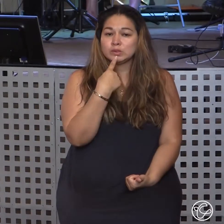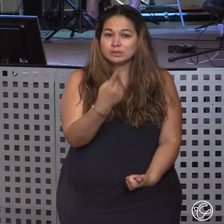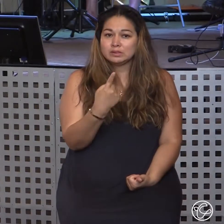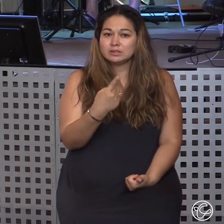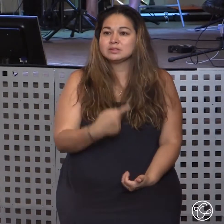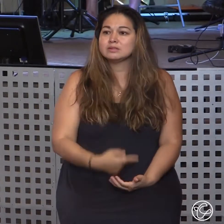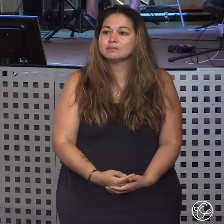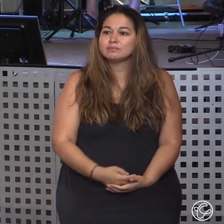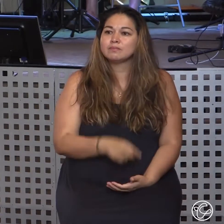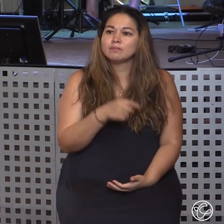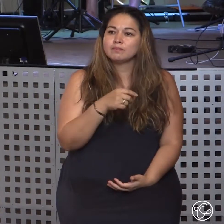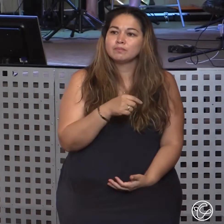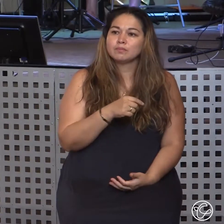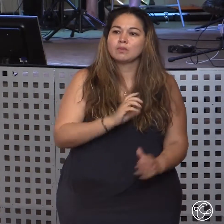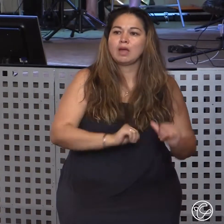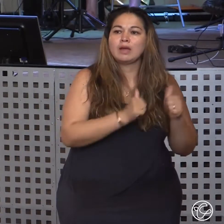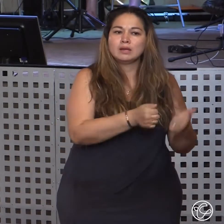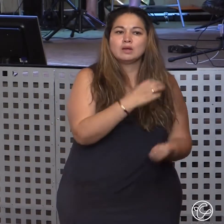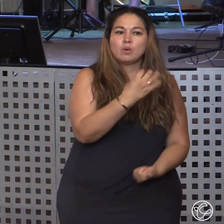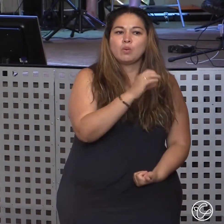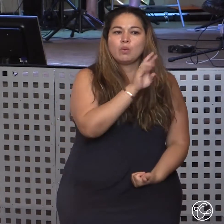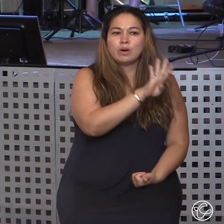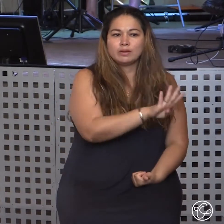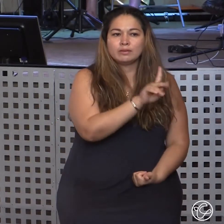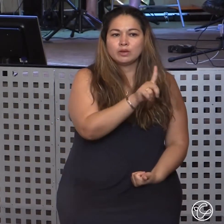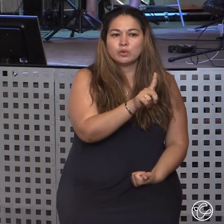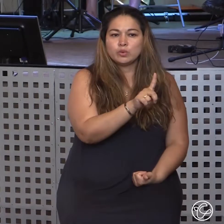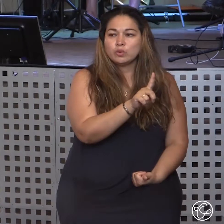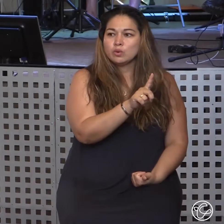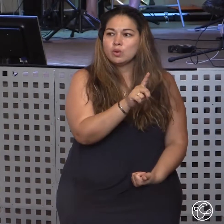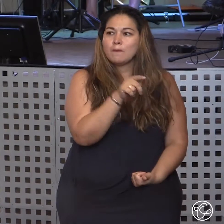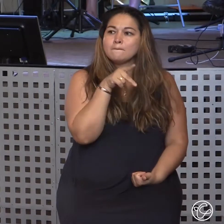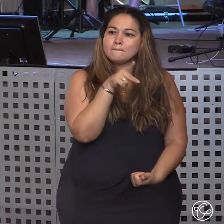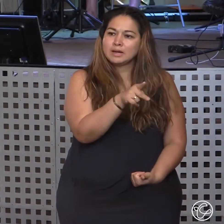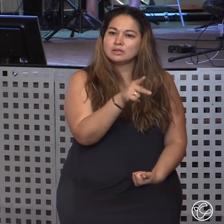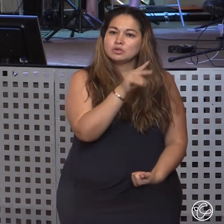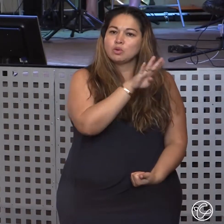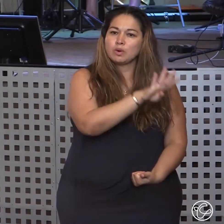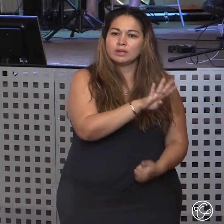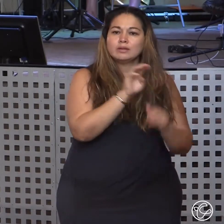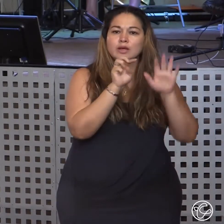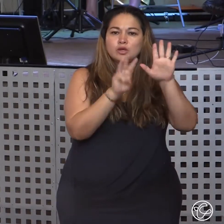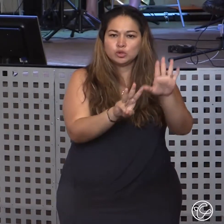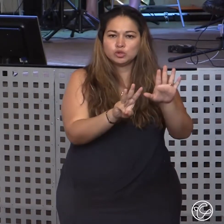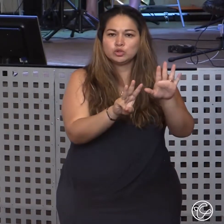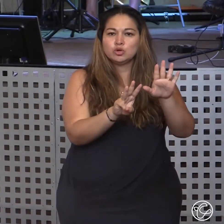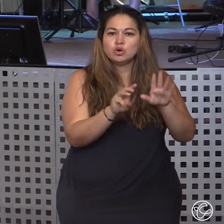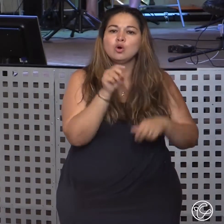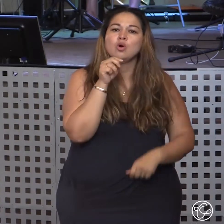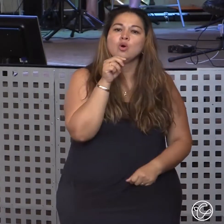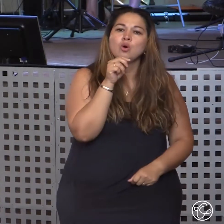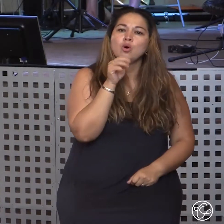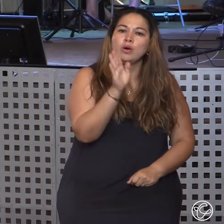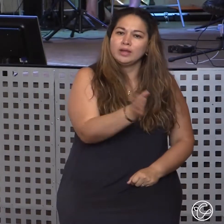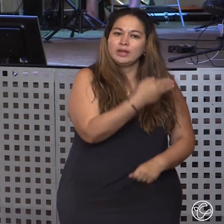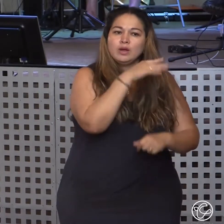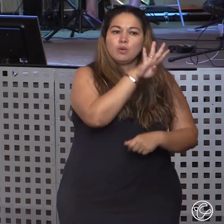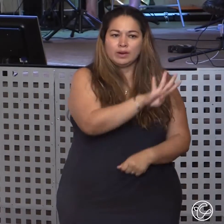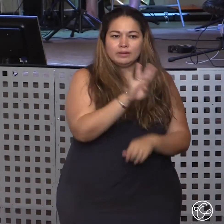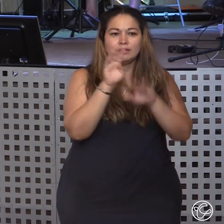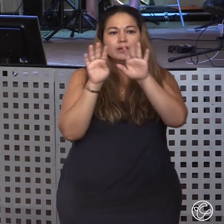siguiente, versos 48 y 49. Génesis 41, 48 y